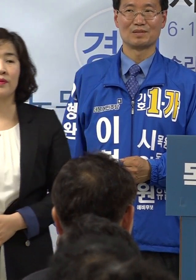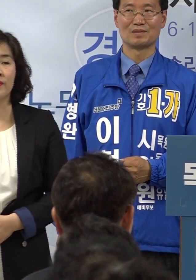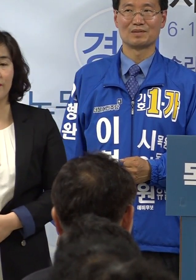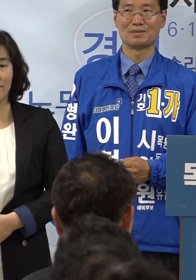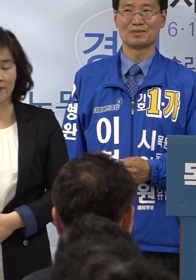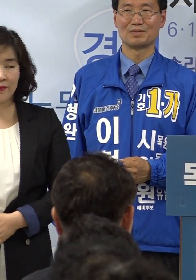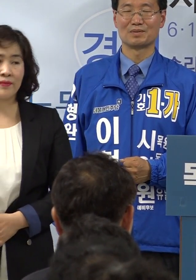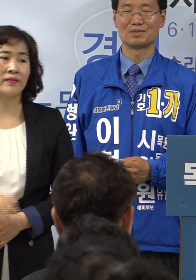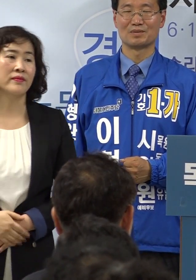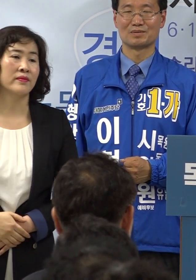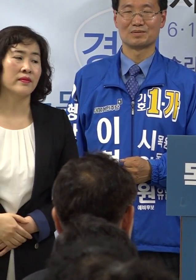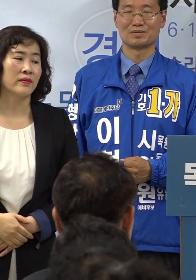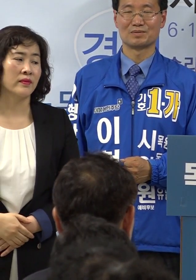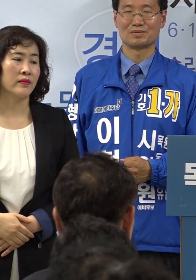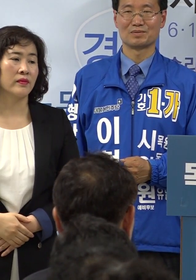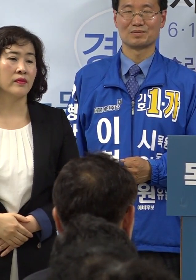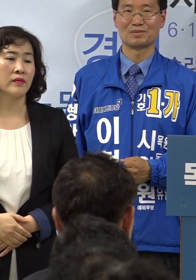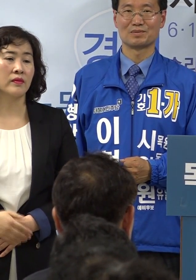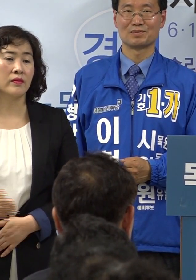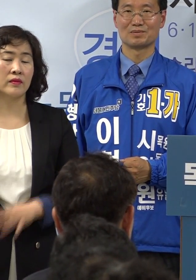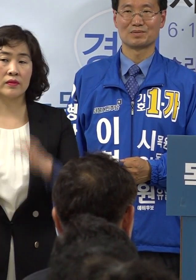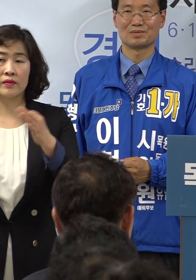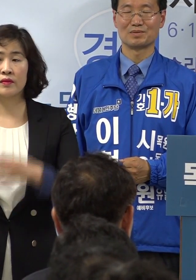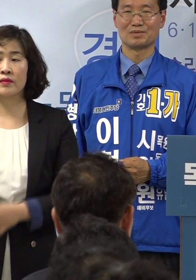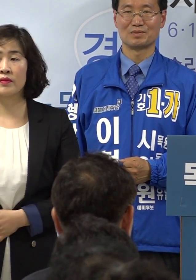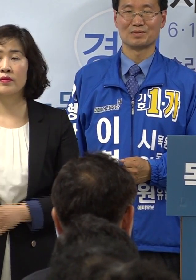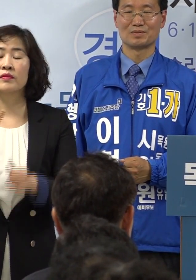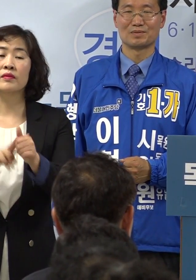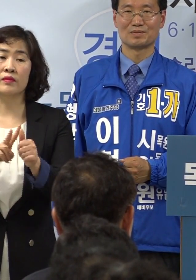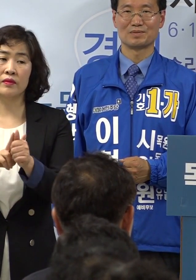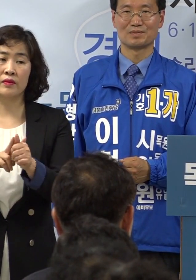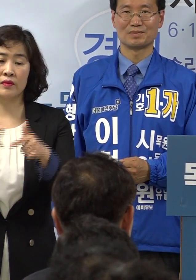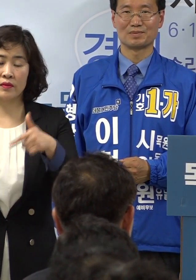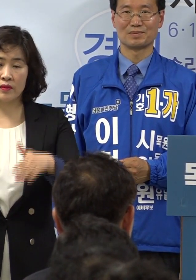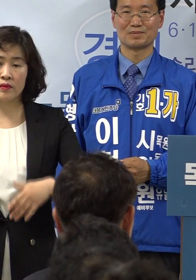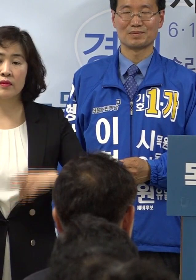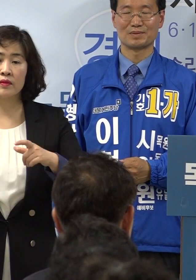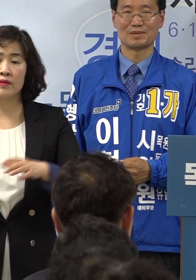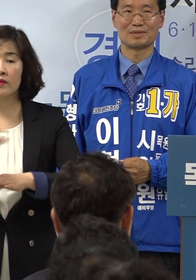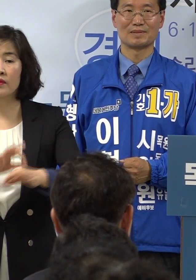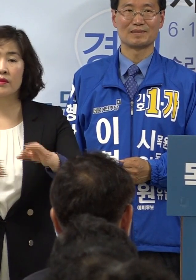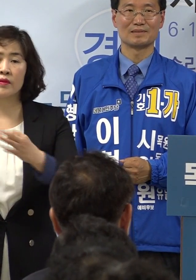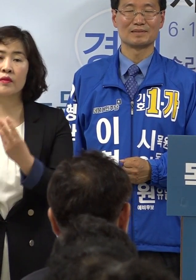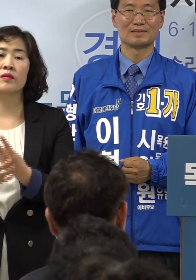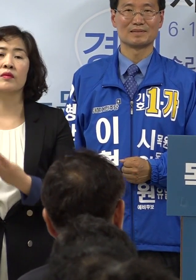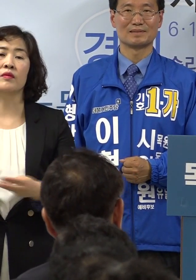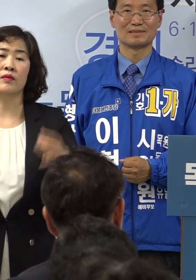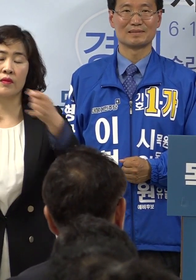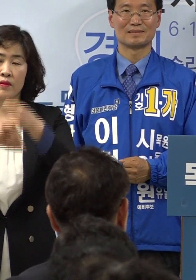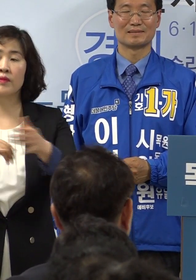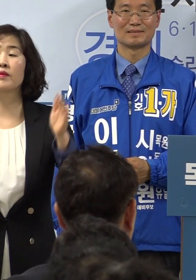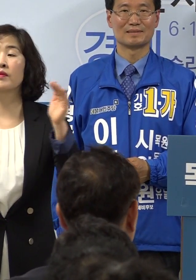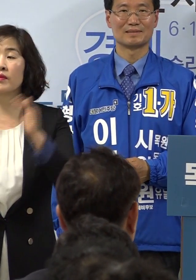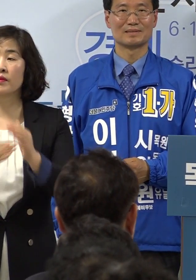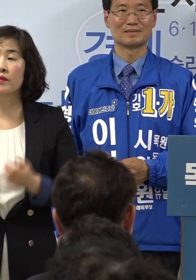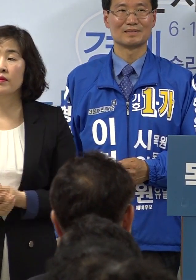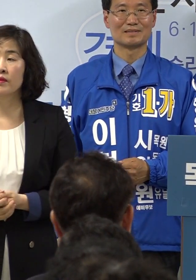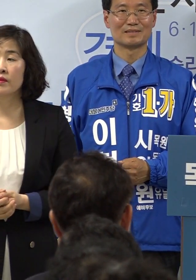다짐 드립니다. 우리 김종식 후보는 서남권 경제 통합을